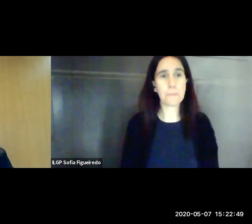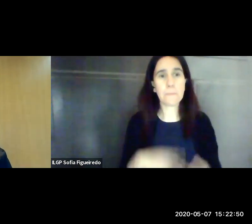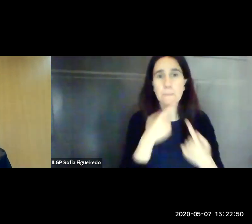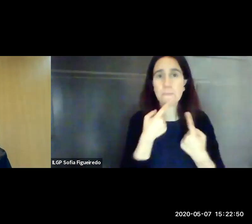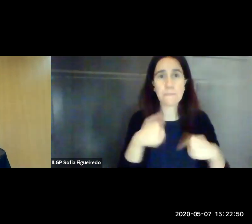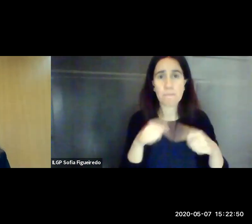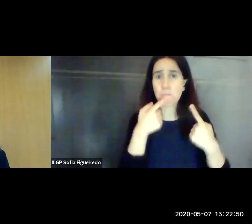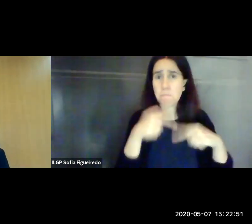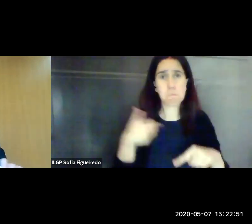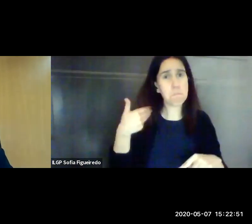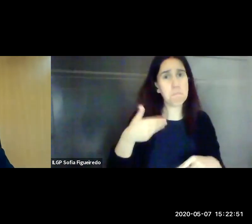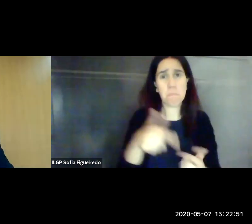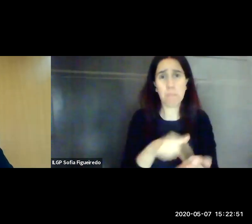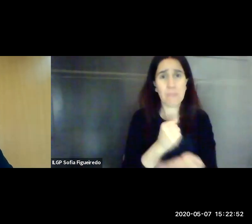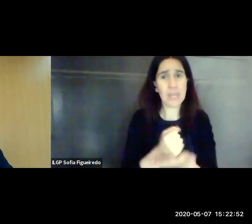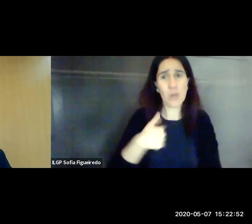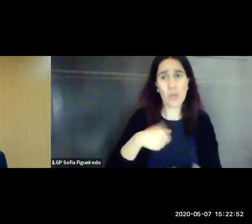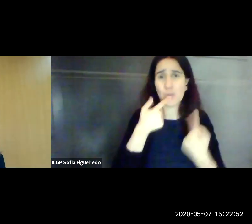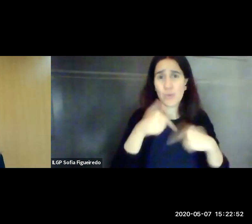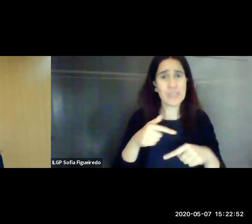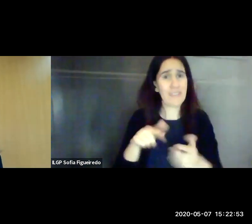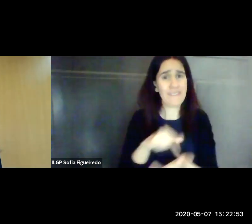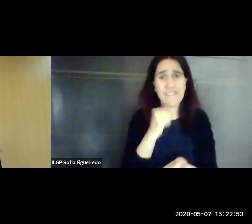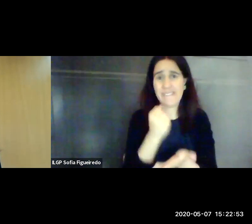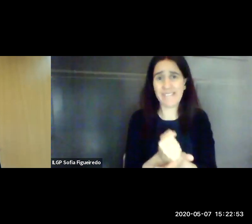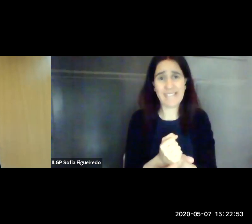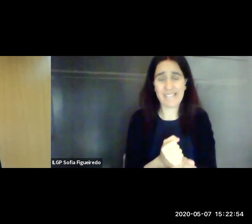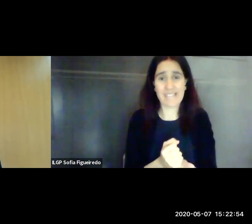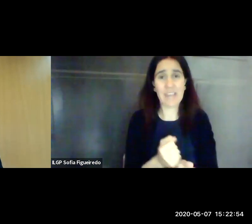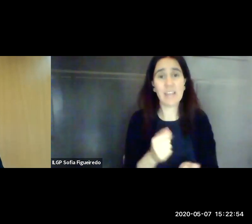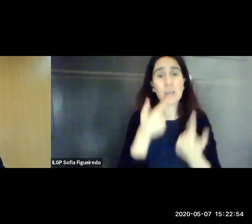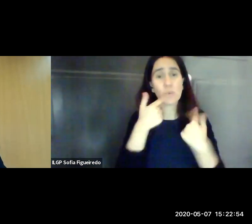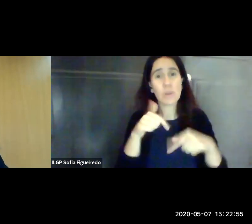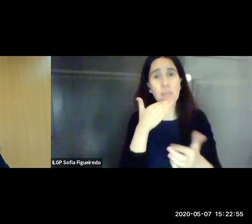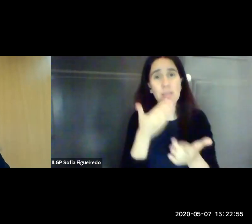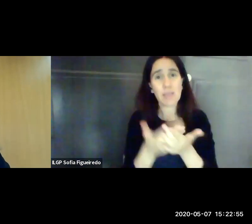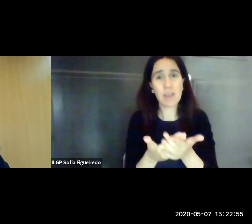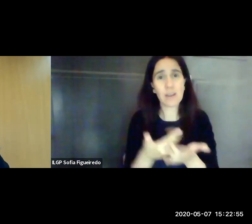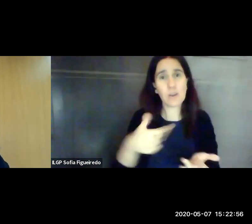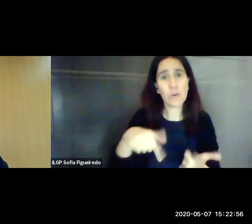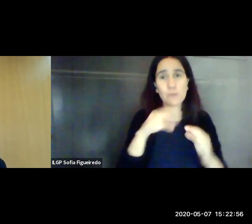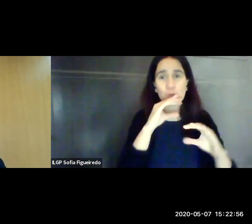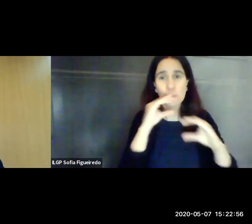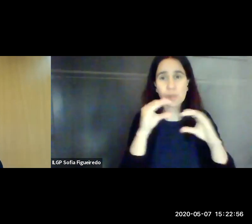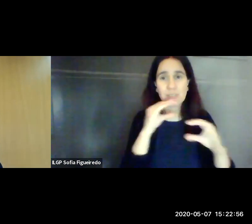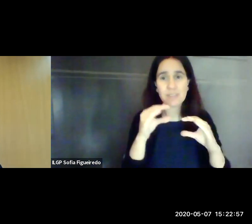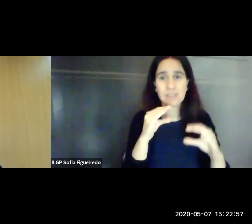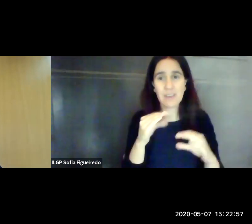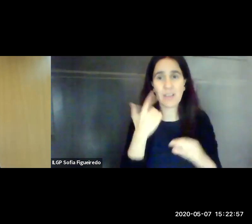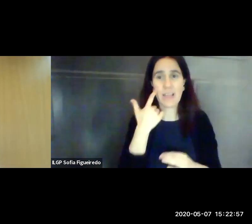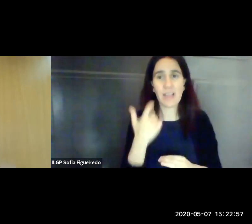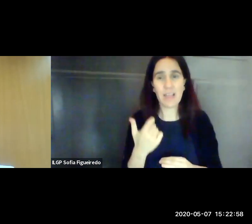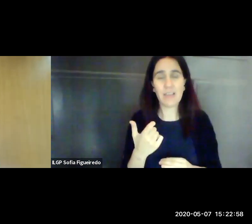Reuniões sempre existiram, nós sempre tivemos reuniões é o que nos permite, em termos de comunicação, se calhar ter